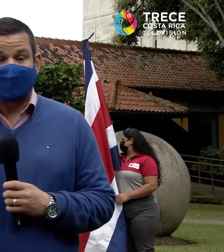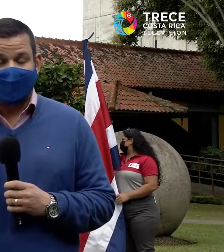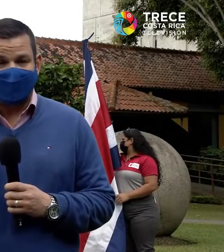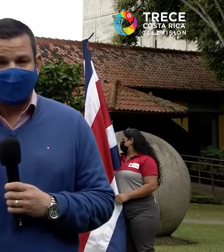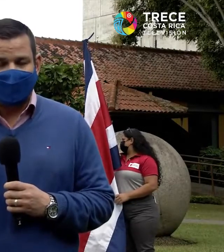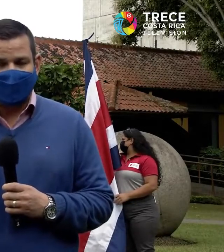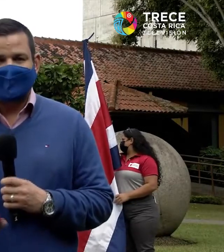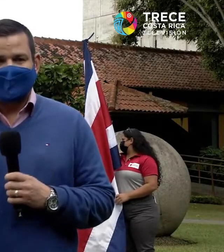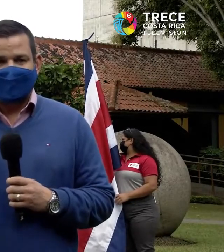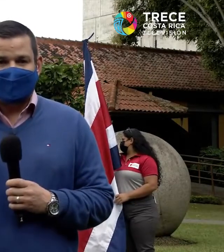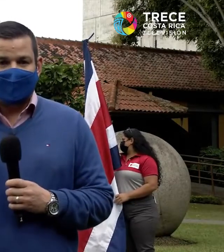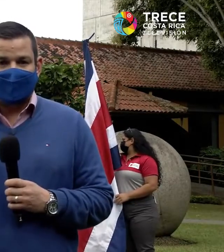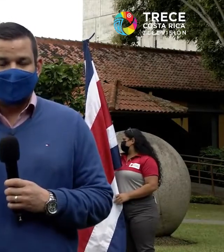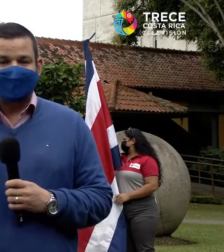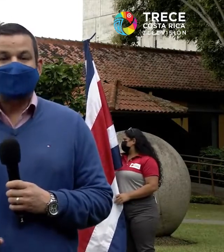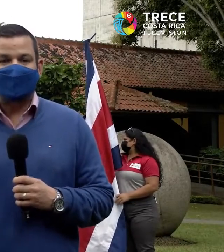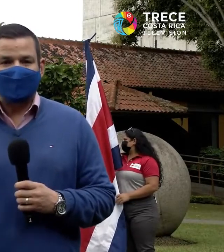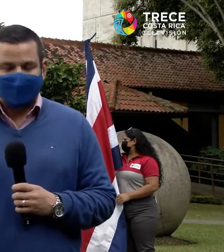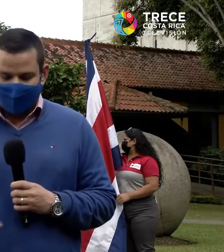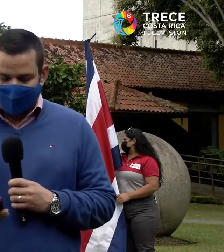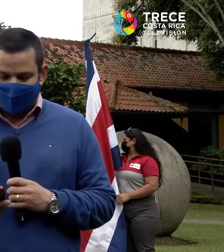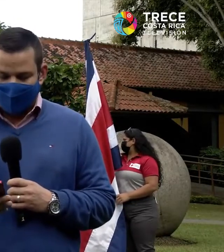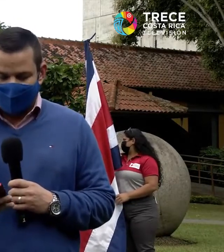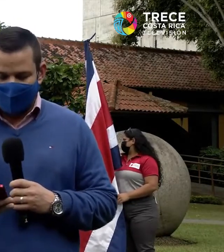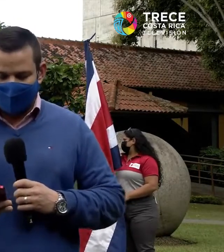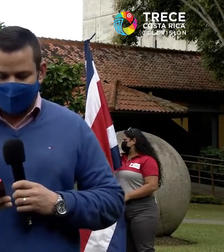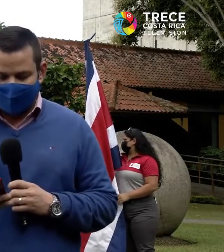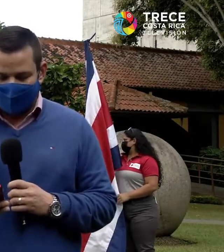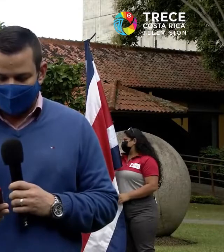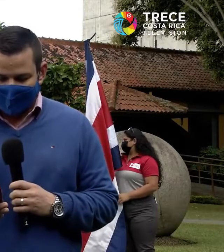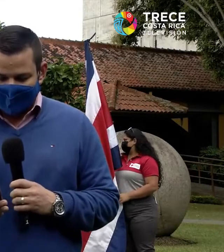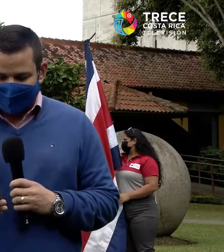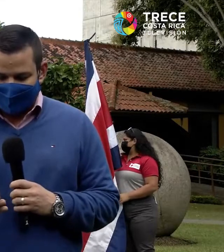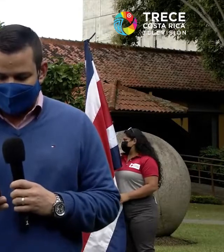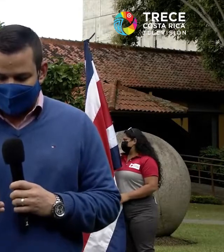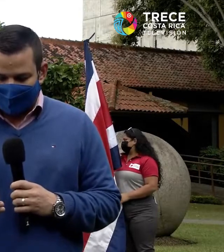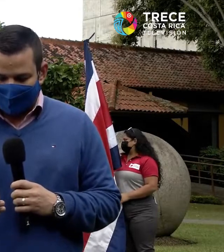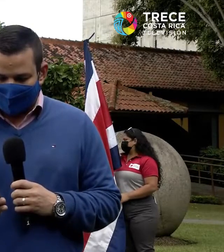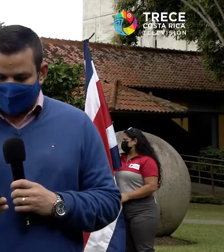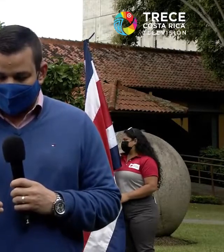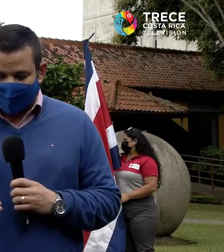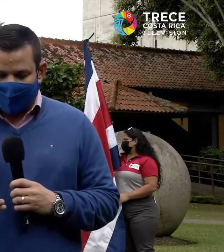José Figueres Ferrer dio esa orden por medio del decreto